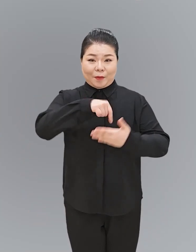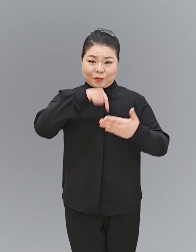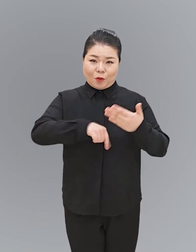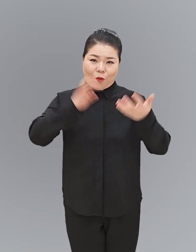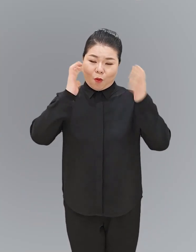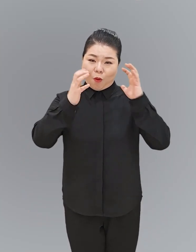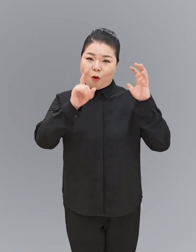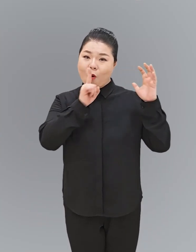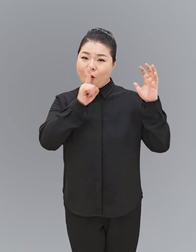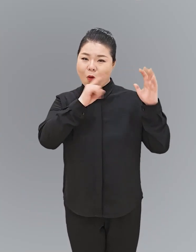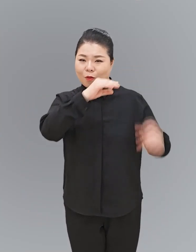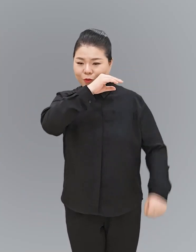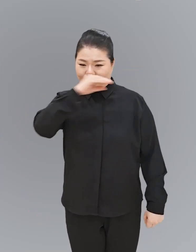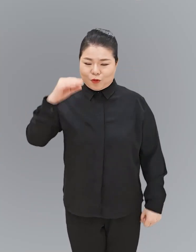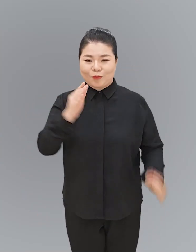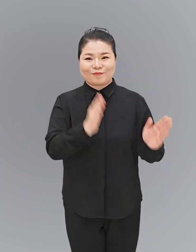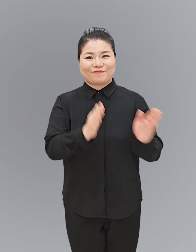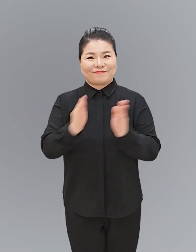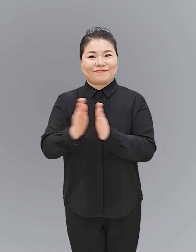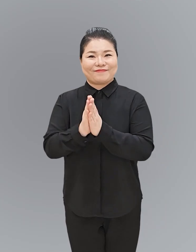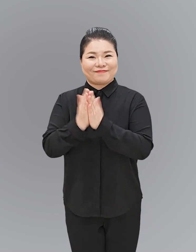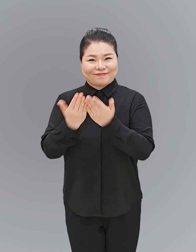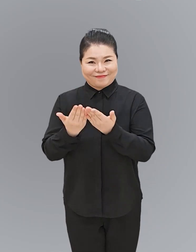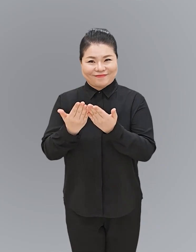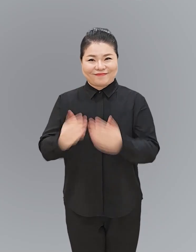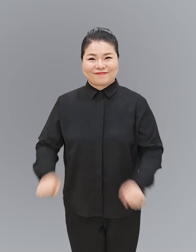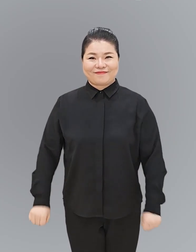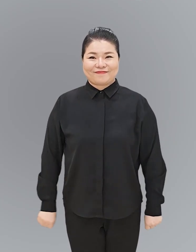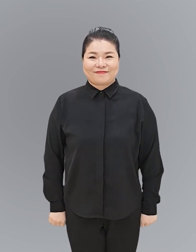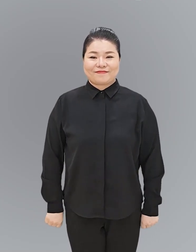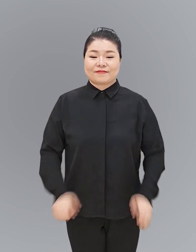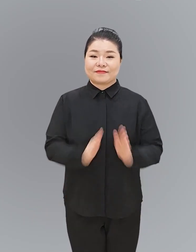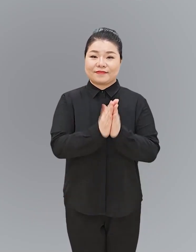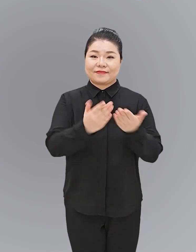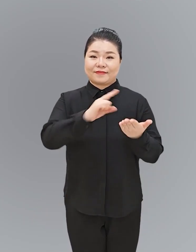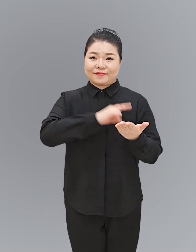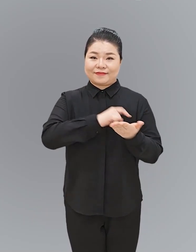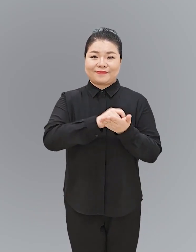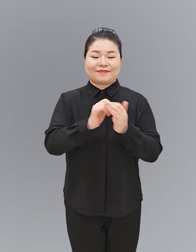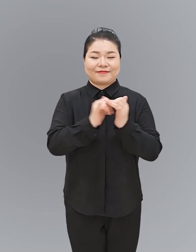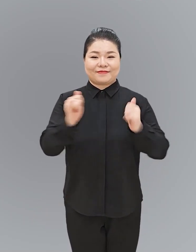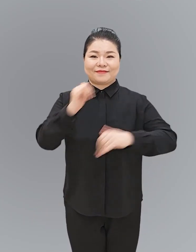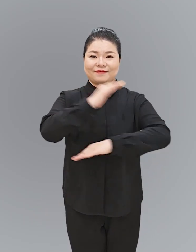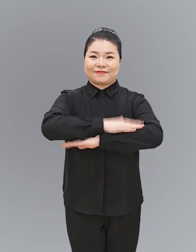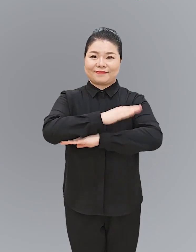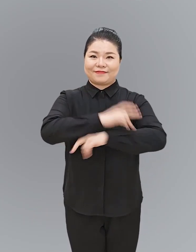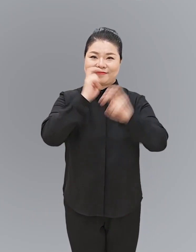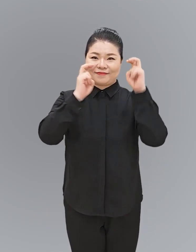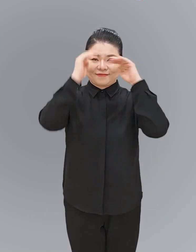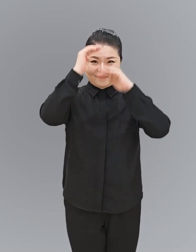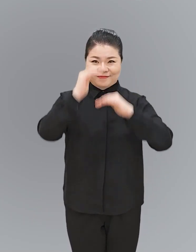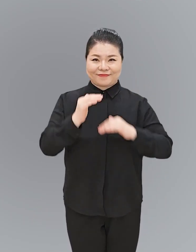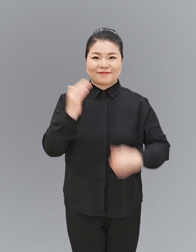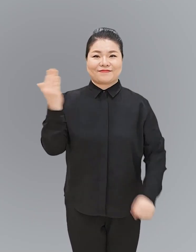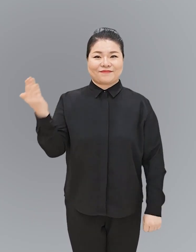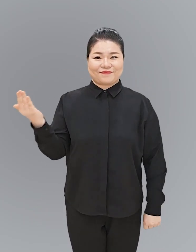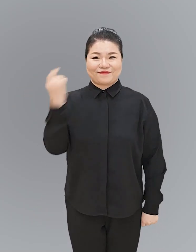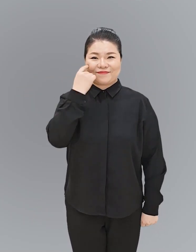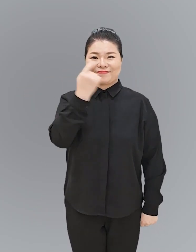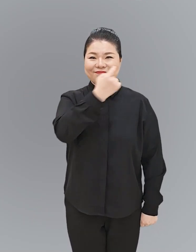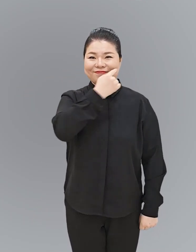마음속 혼란을 언어의 질서로 꿰매다. 도서명 슬픔의 이름 붙이기. 저자 존